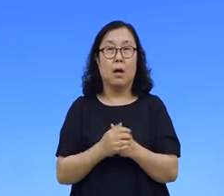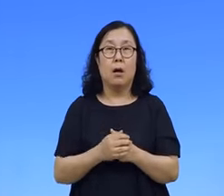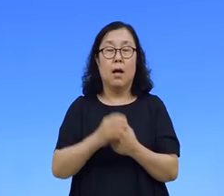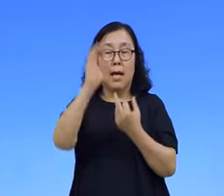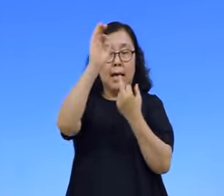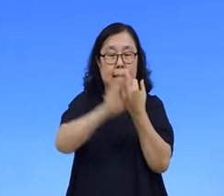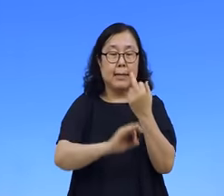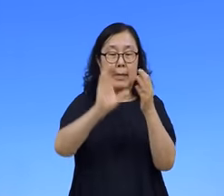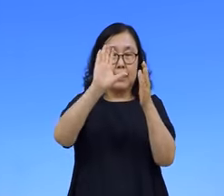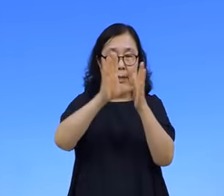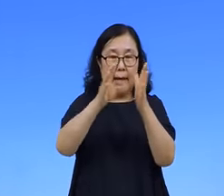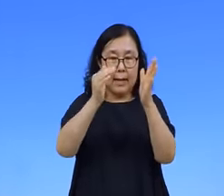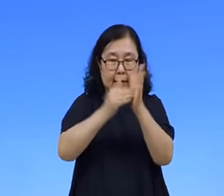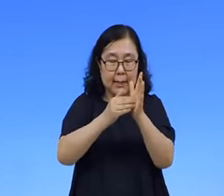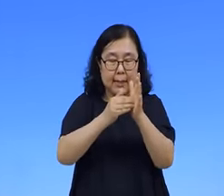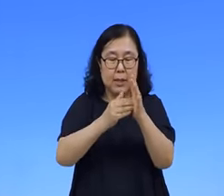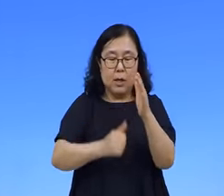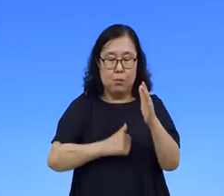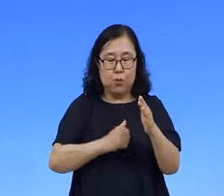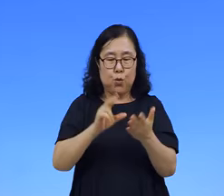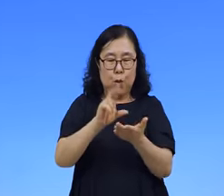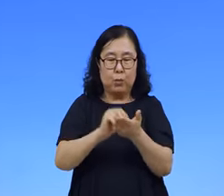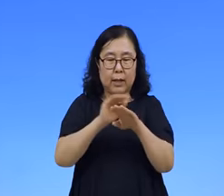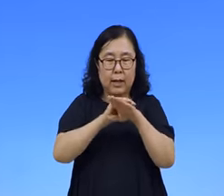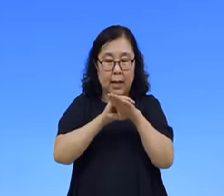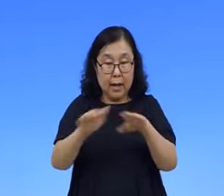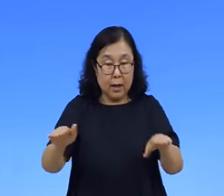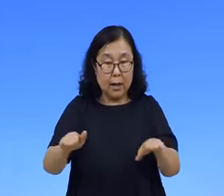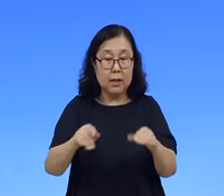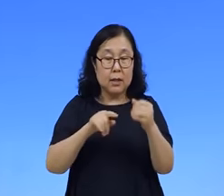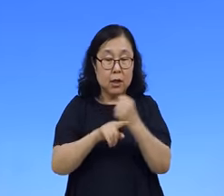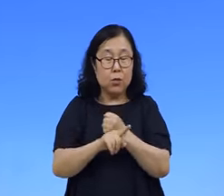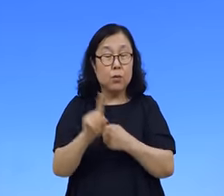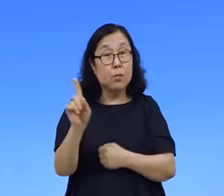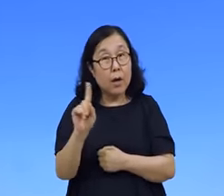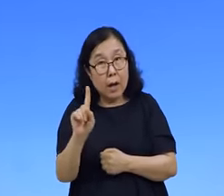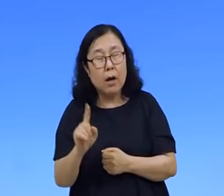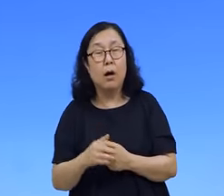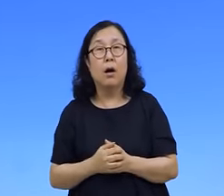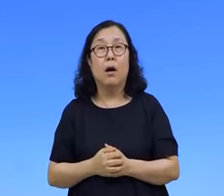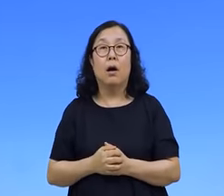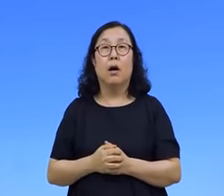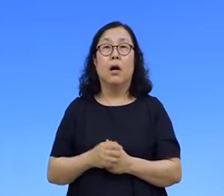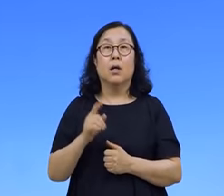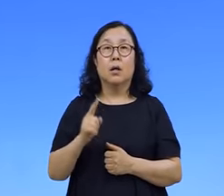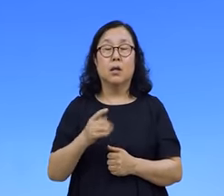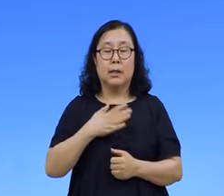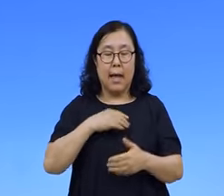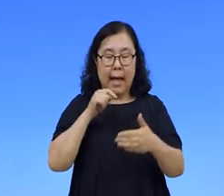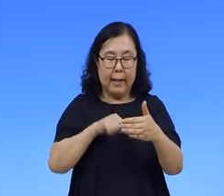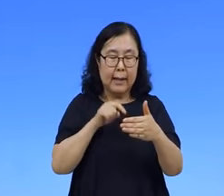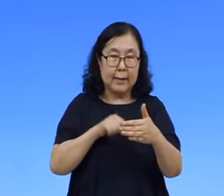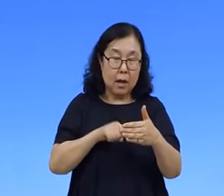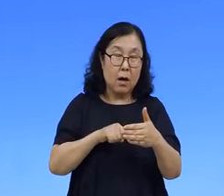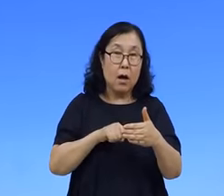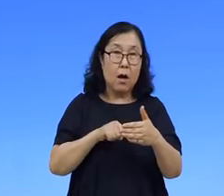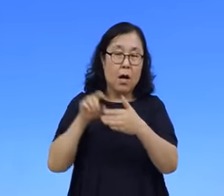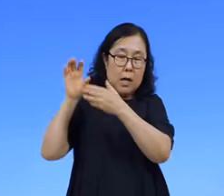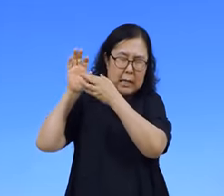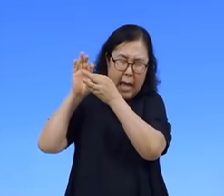해가 질 때까지 분노 문제를 해결해야 된다 우리에게 말씀하실 때는, 그걸 품으면 안 되는 이유는 그것이 우리